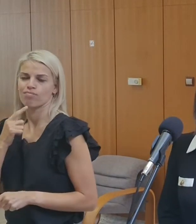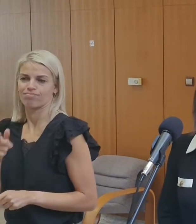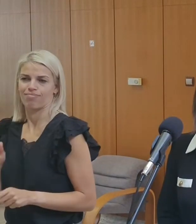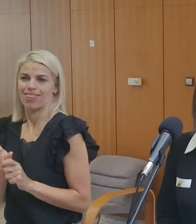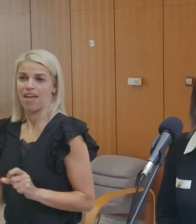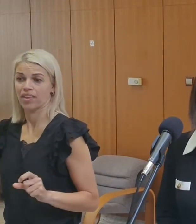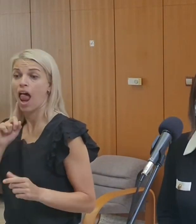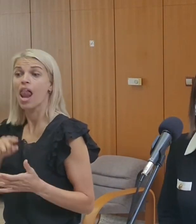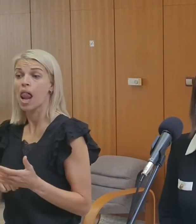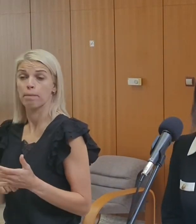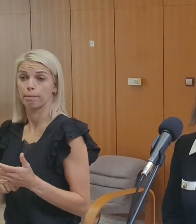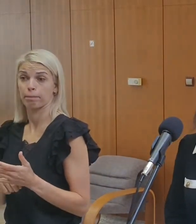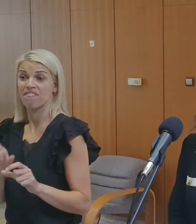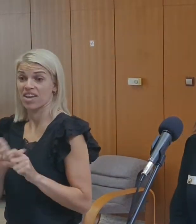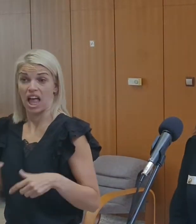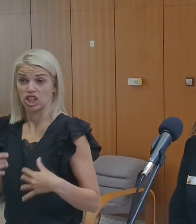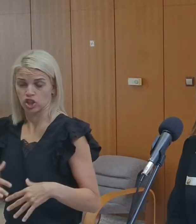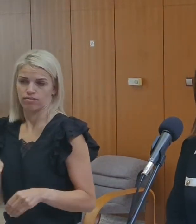kým sa nepreukáže vina, tak sú nevinní.